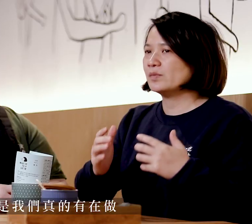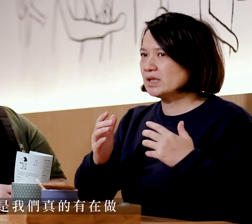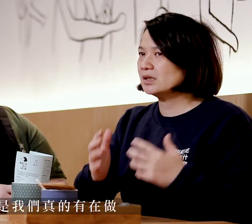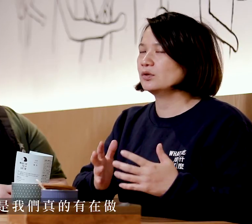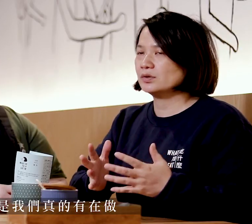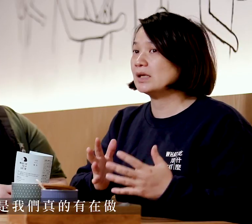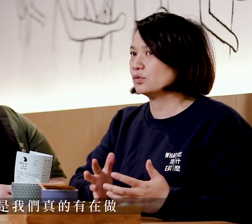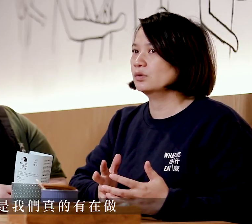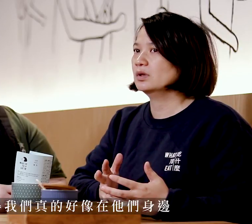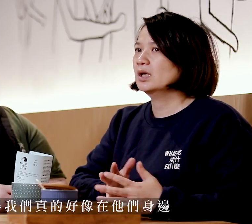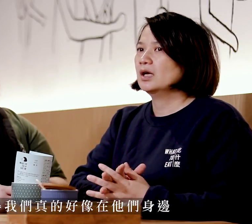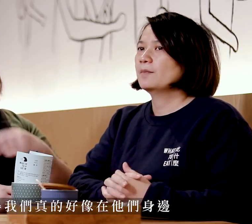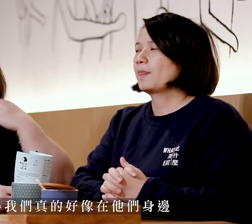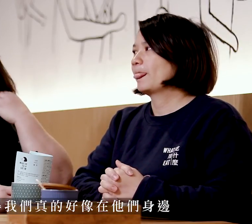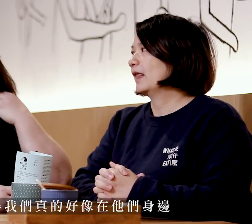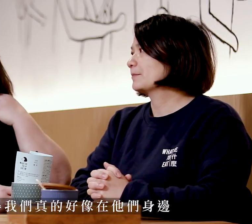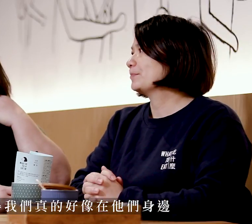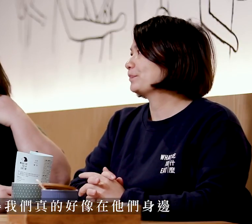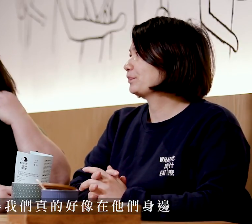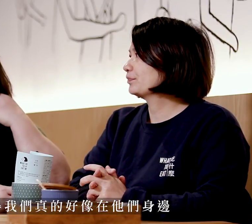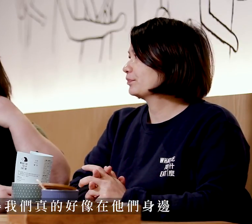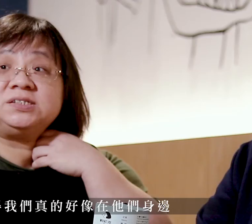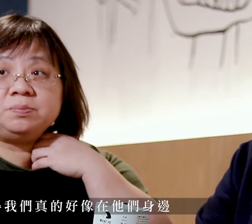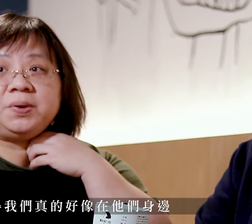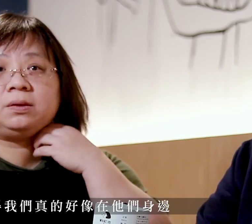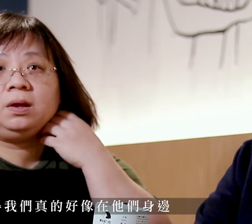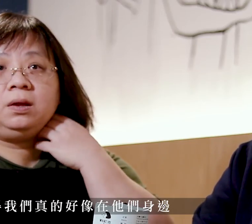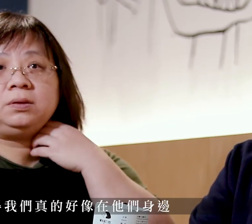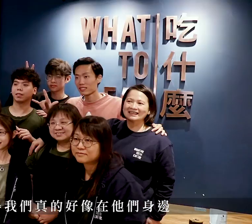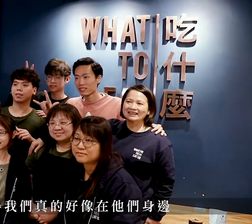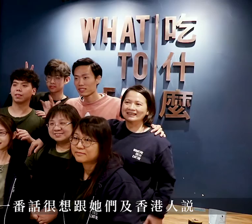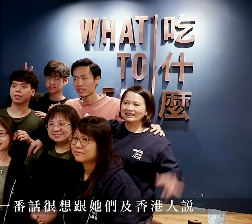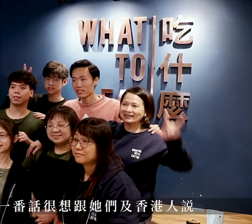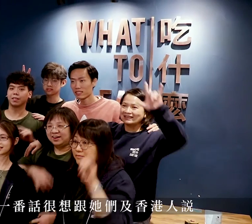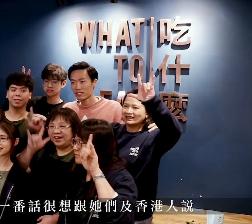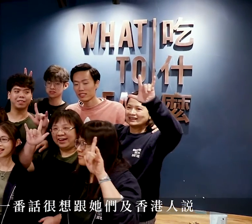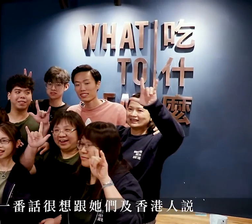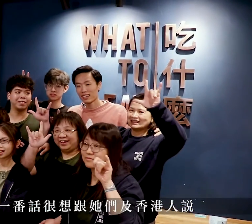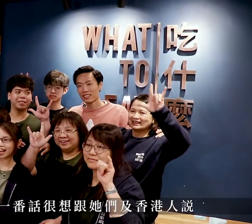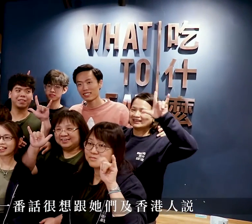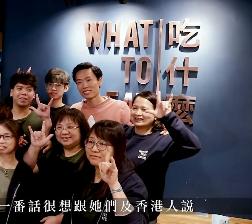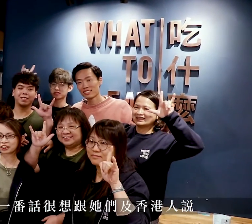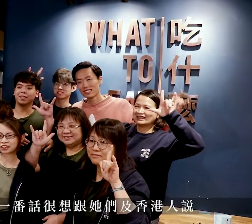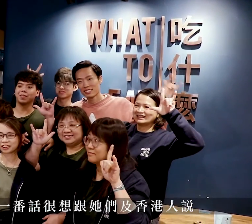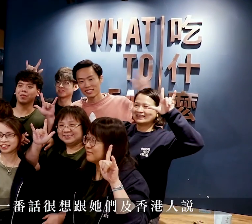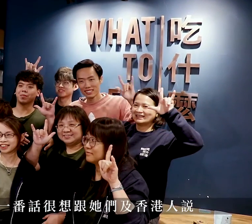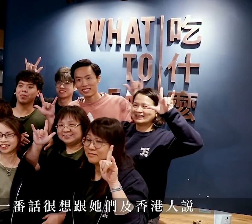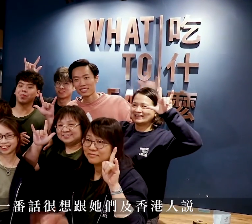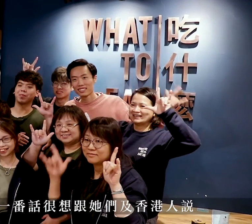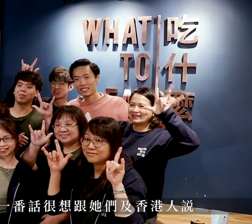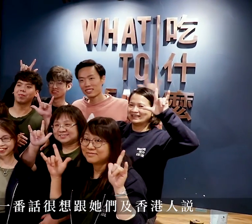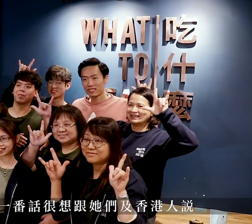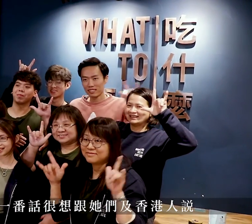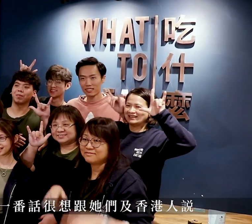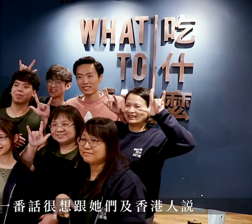而是我们真的有在做， 让他们觉得我们好像在身边。 最后 Jason 有一番说话好